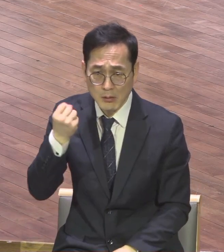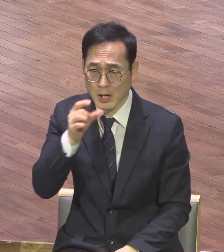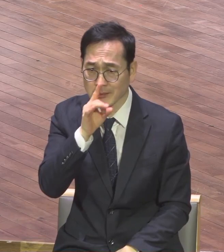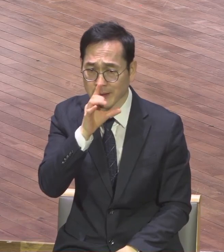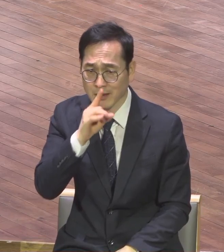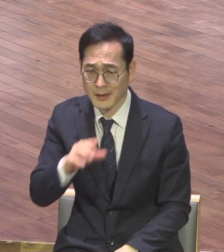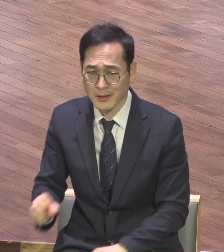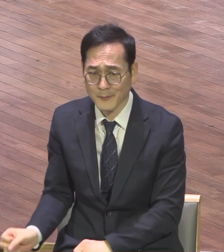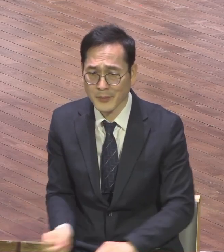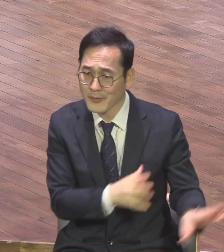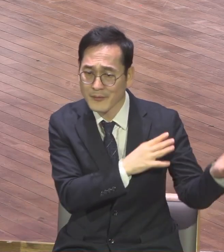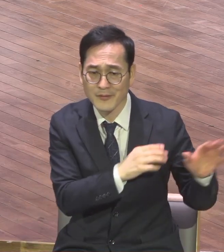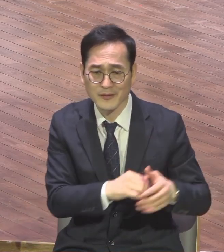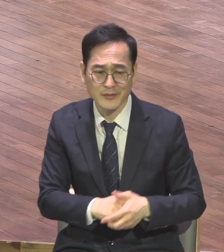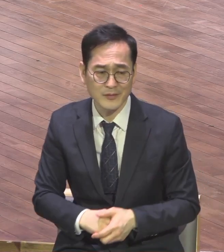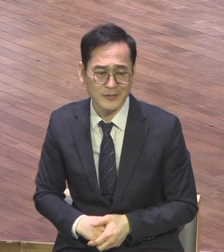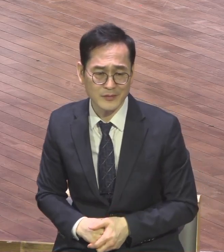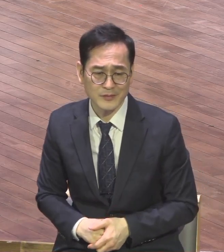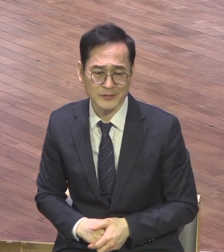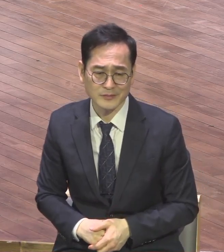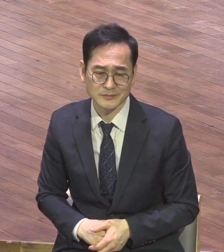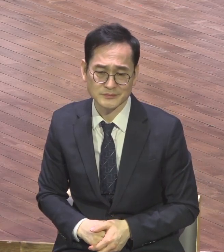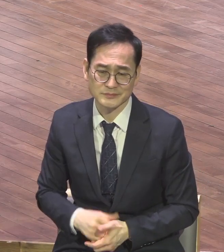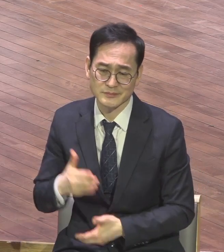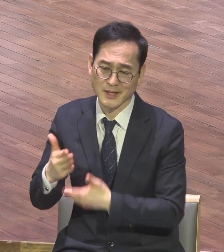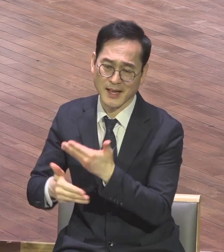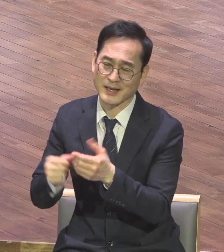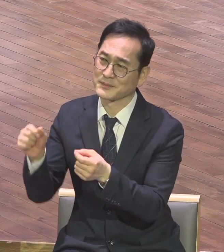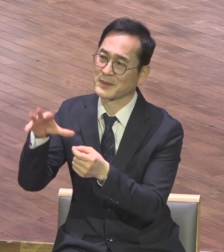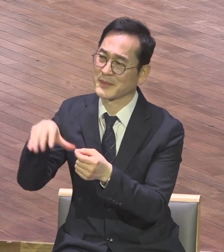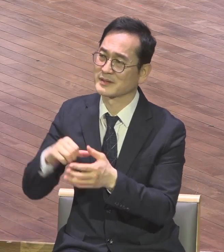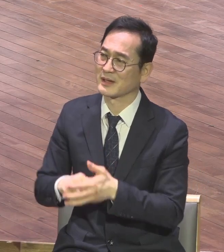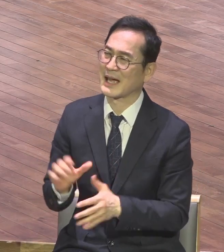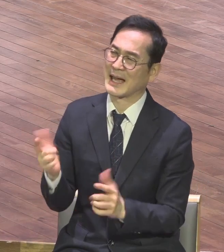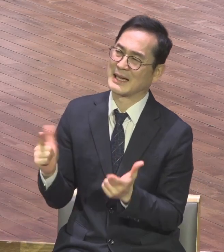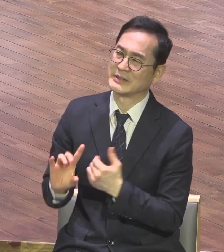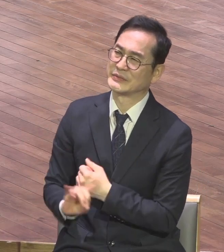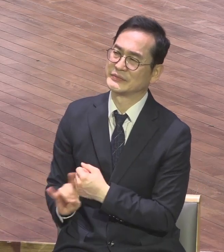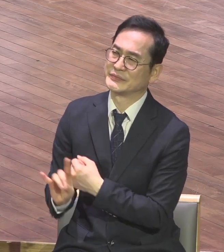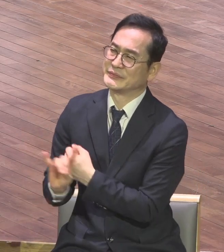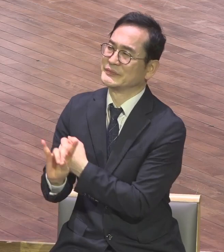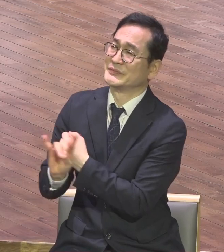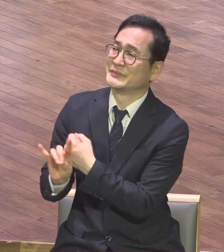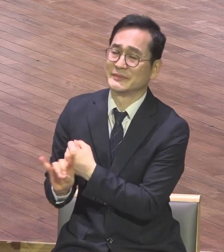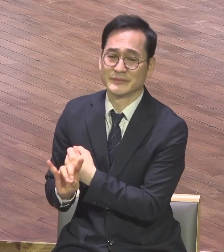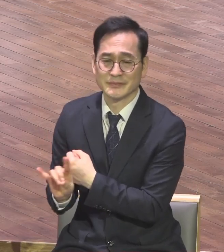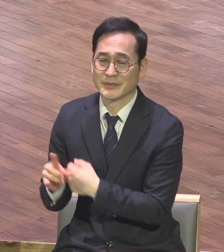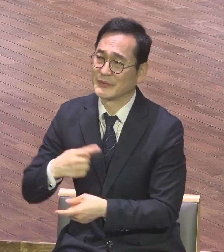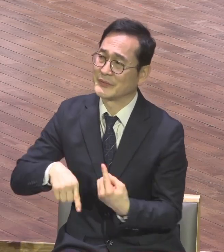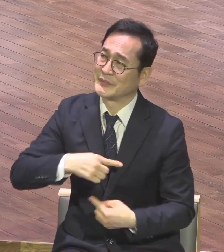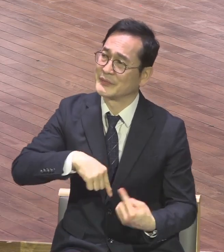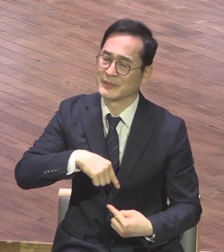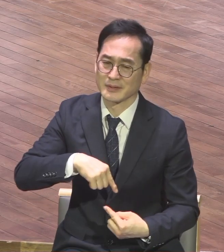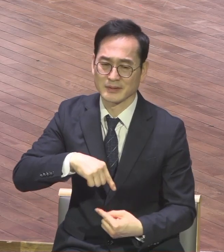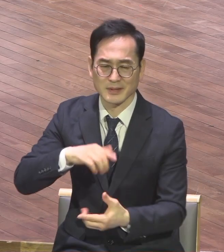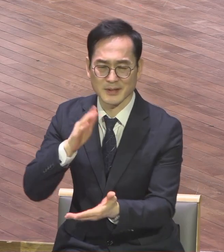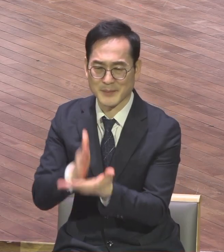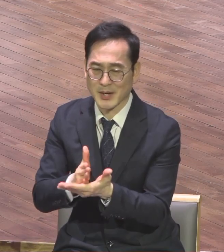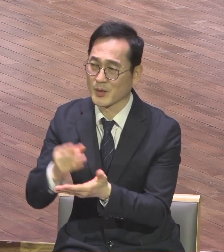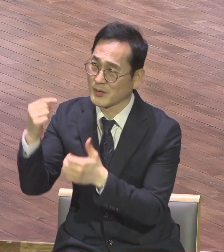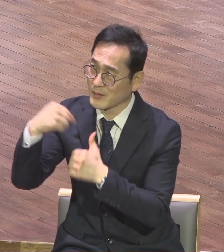하나님 앞에서 목에 힘 줄 거 없어요. 변명하지 마세요. 주장하지 마세요. 순종하시